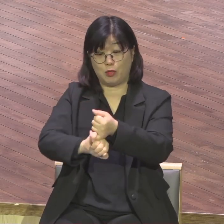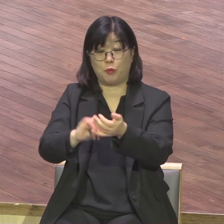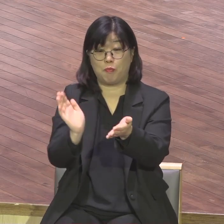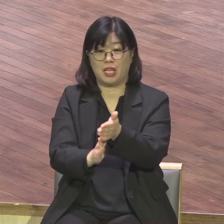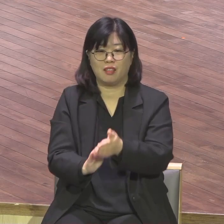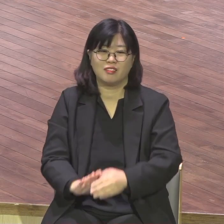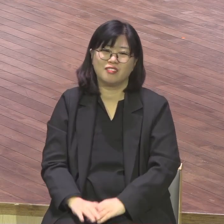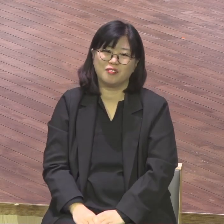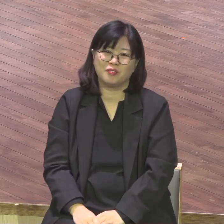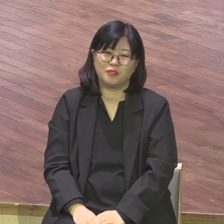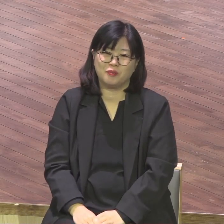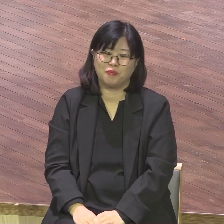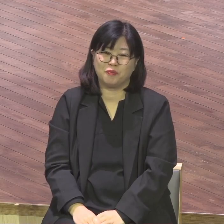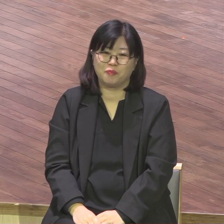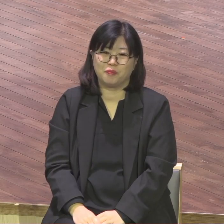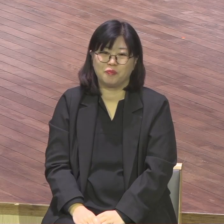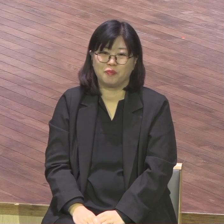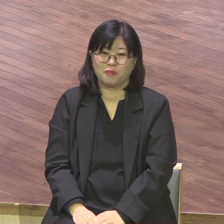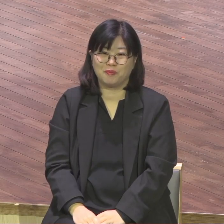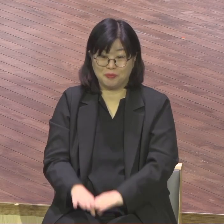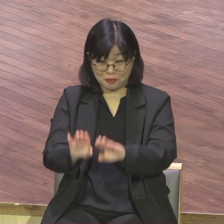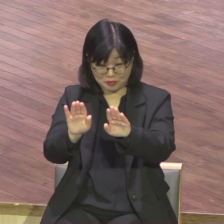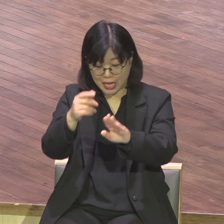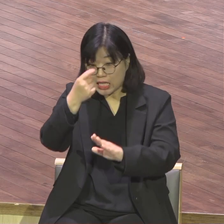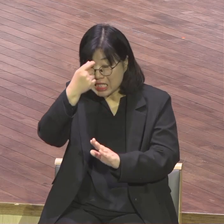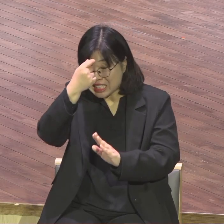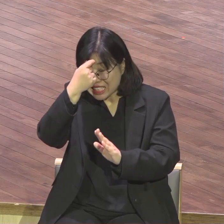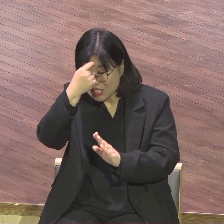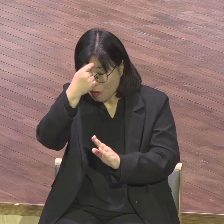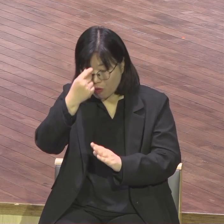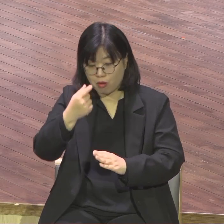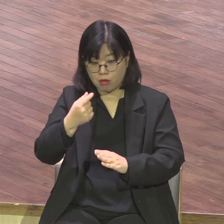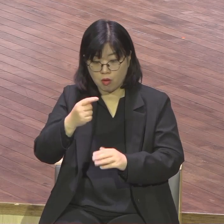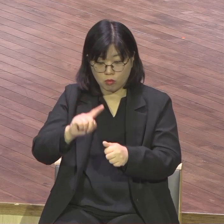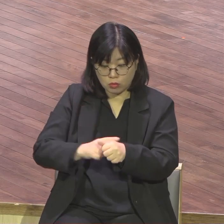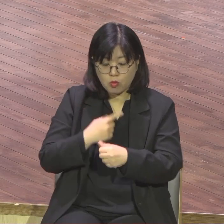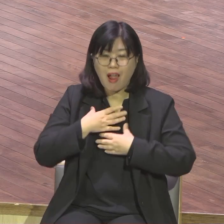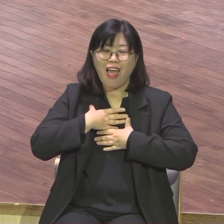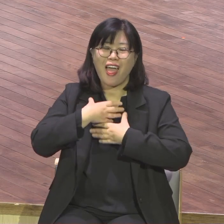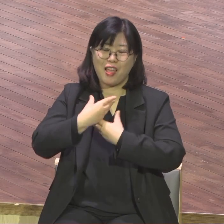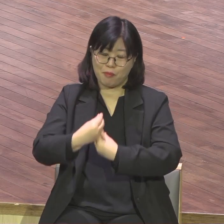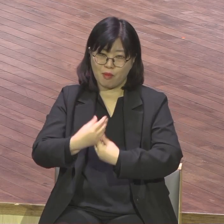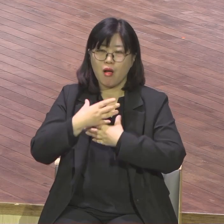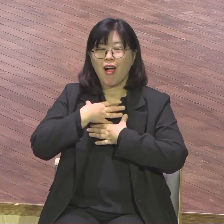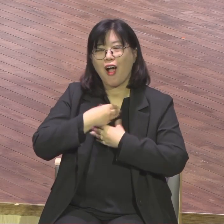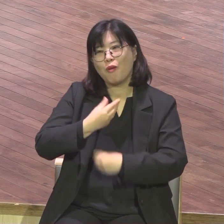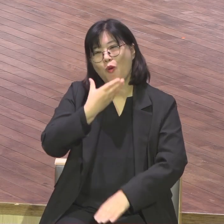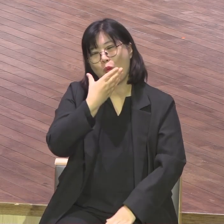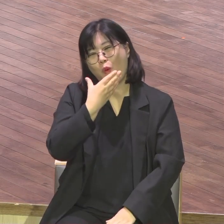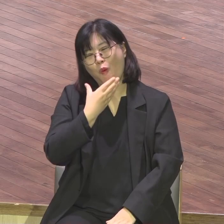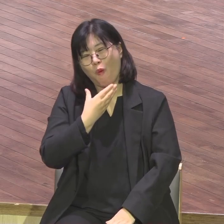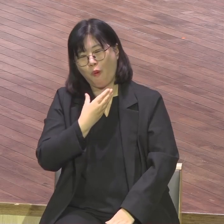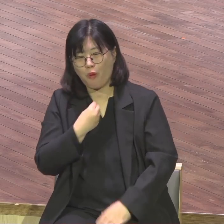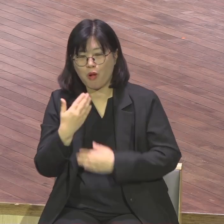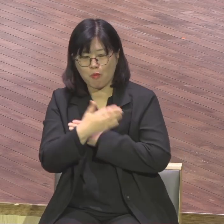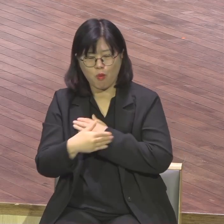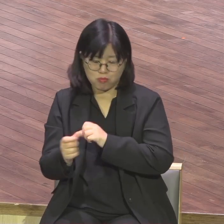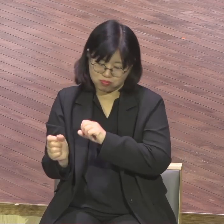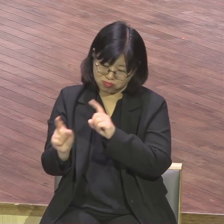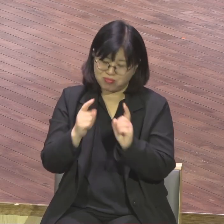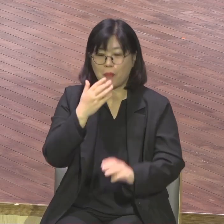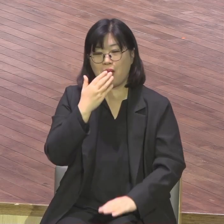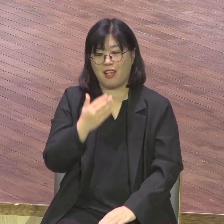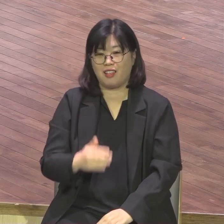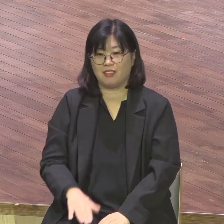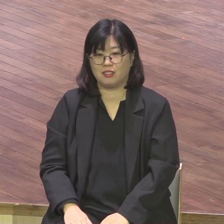굉장히 영육관이 건강합니다. 행복합니다. 지구상에 나같이 행복한 사람이 나와봐 할 정도로 자부심을 가지신.